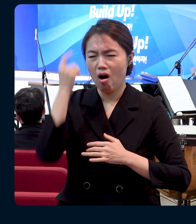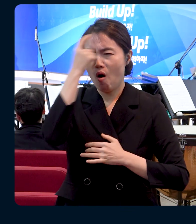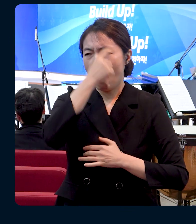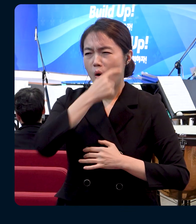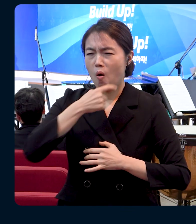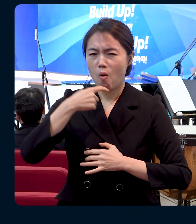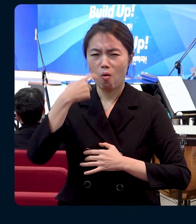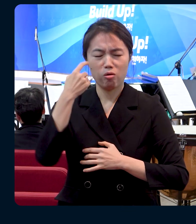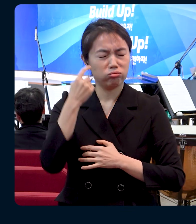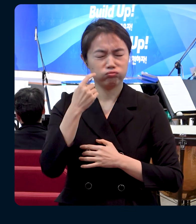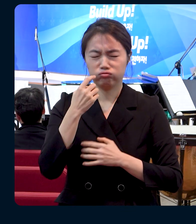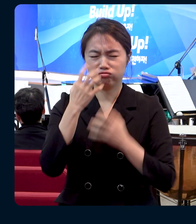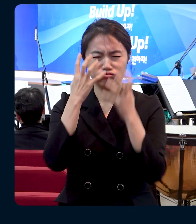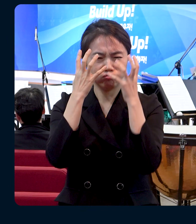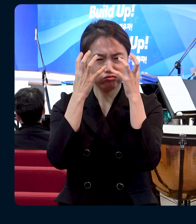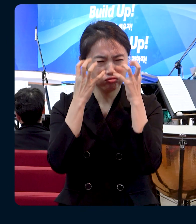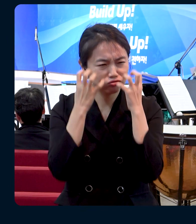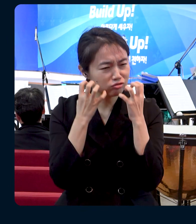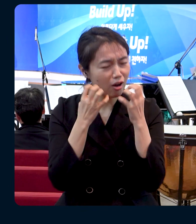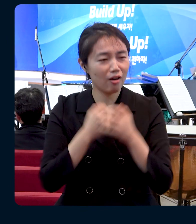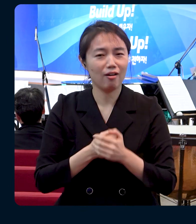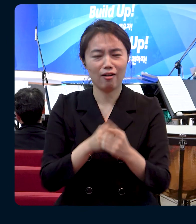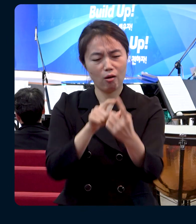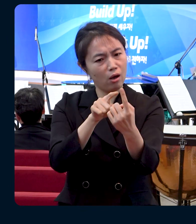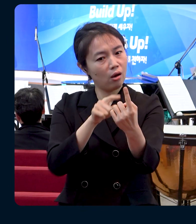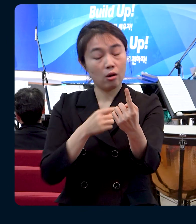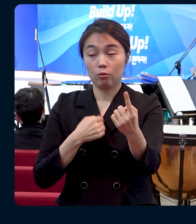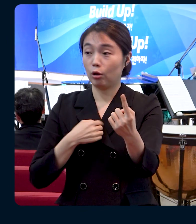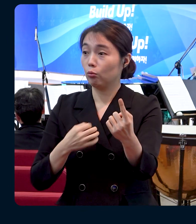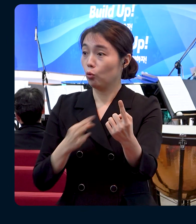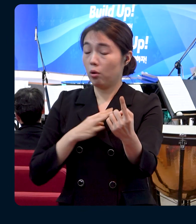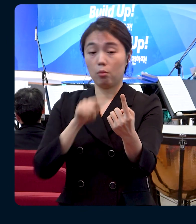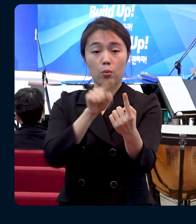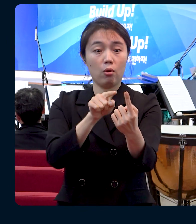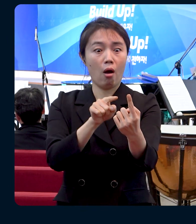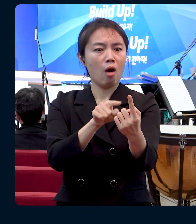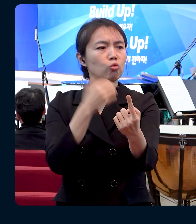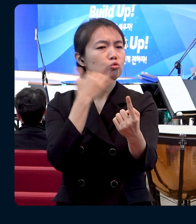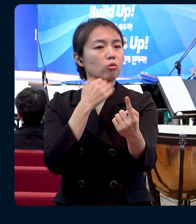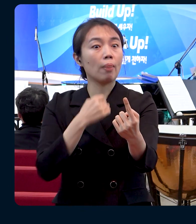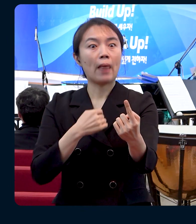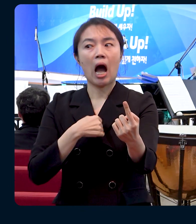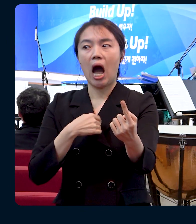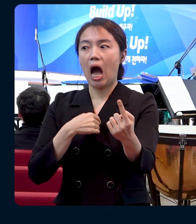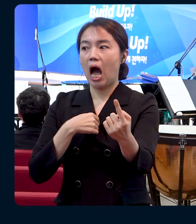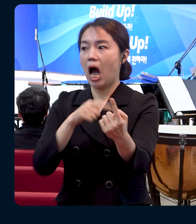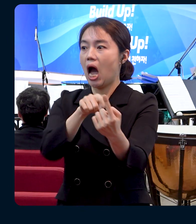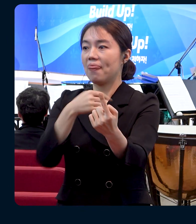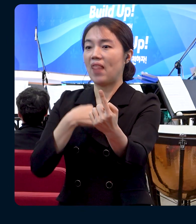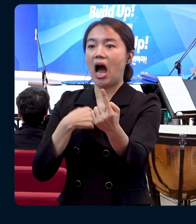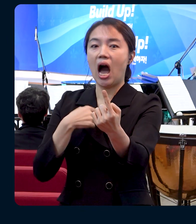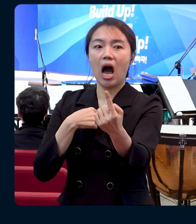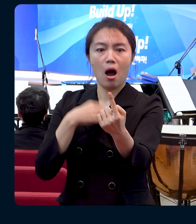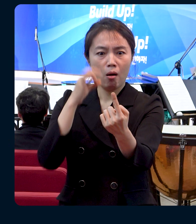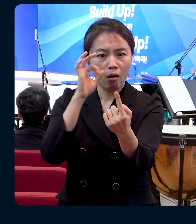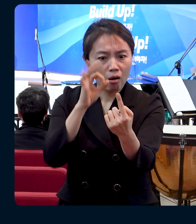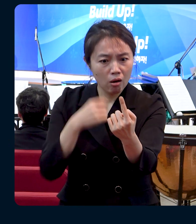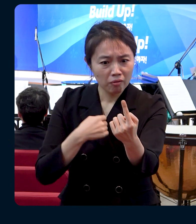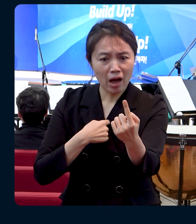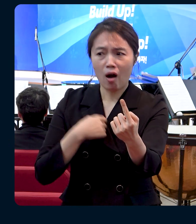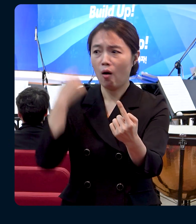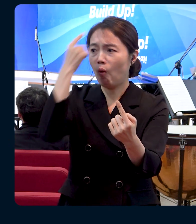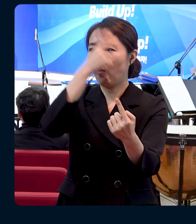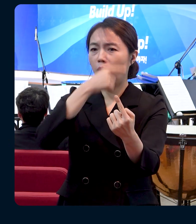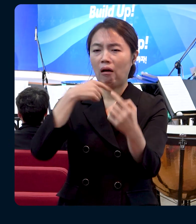그런 모습이었습니다. 그런데 제가 더 놀란 게 뭐냐? 그게 바로 저였다는 사실이에요. 제 모습이었어요.